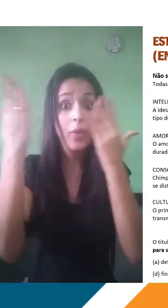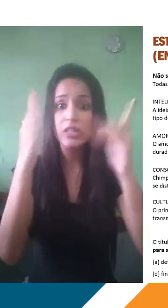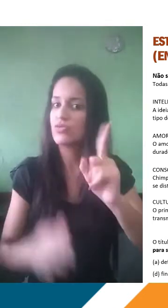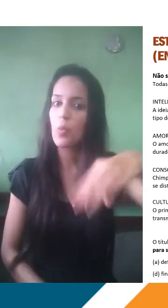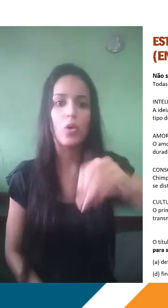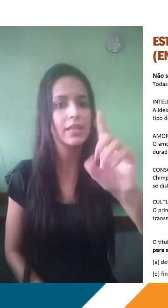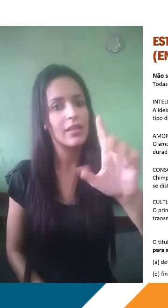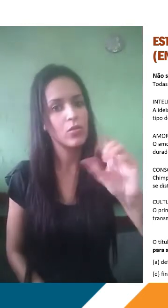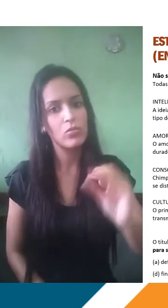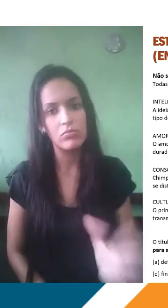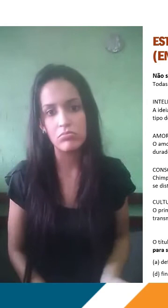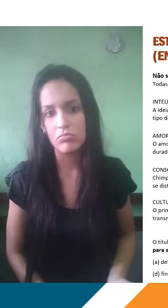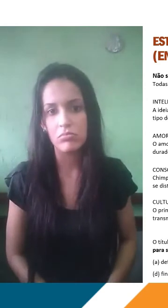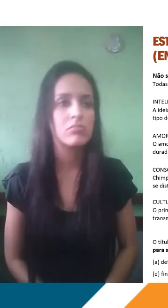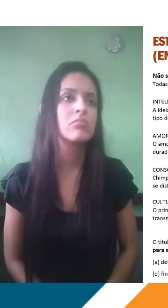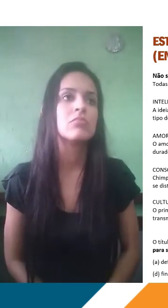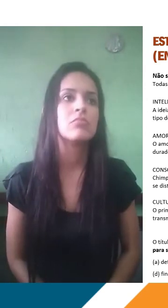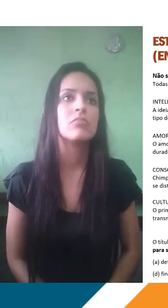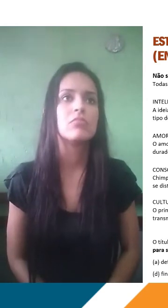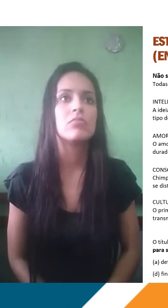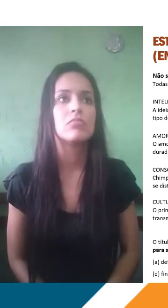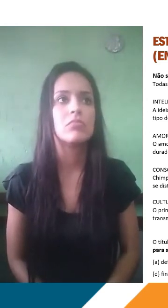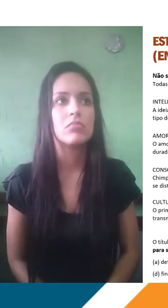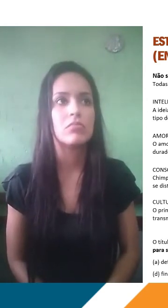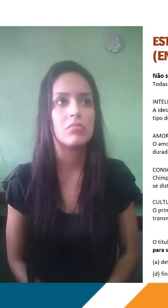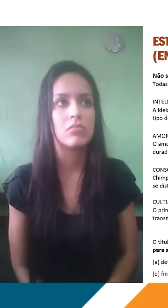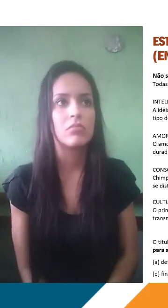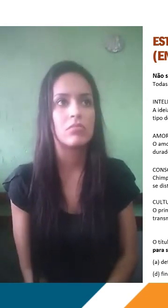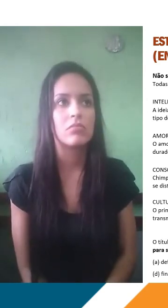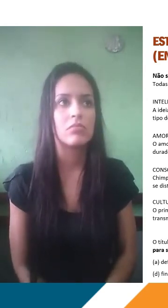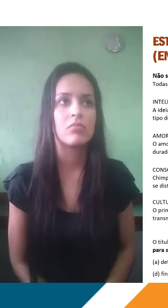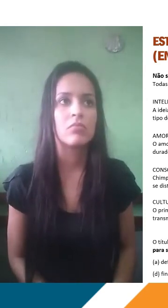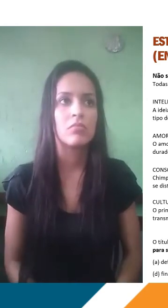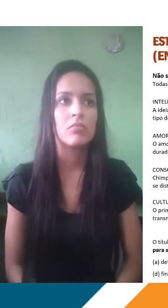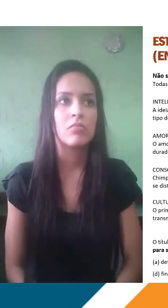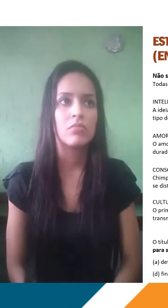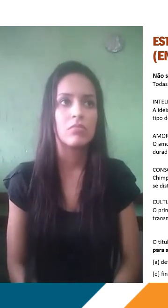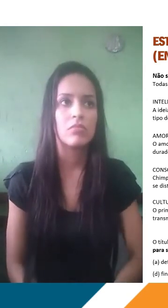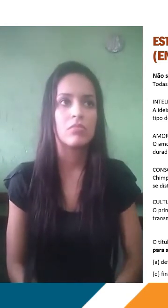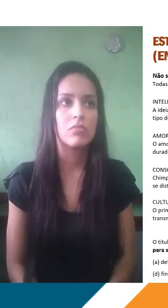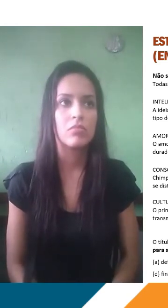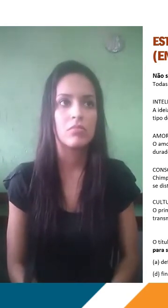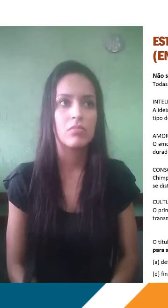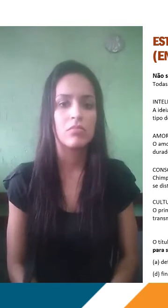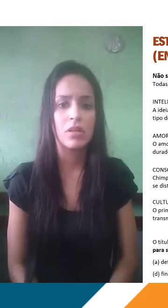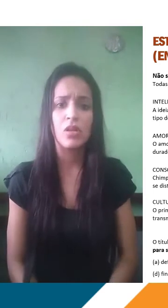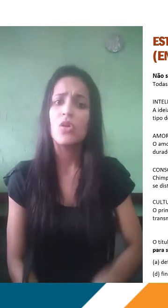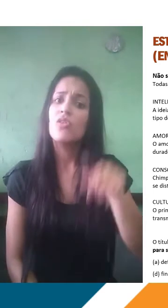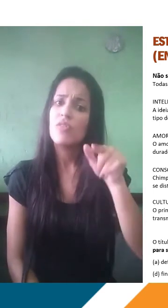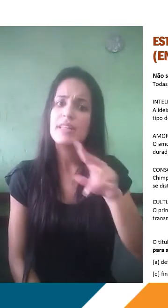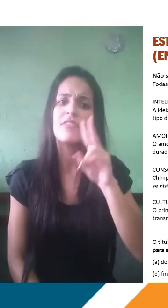Apesar de uma figura de autoridade especialista na área do estudo dos primatas Ser citada no último